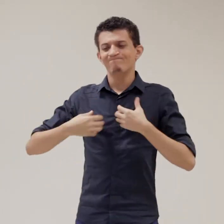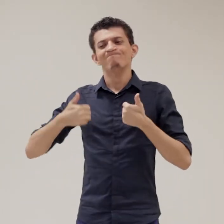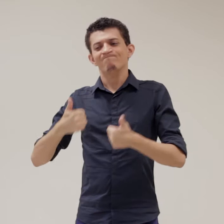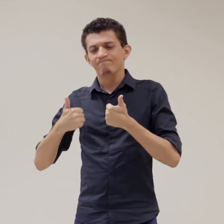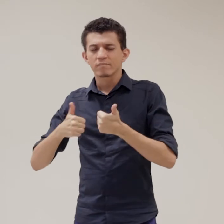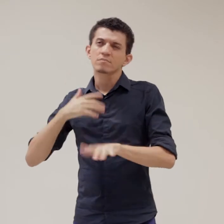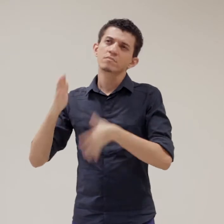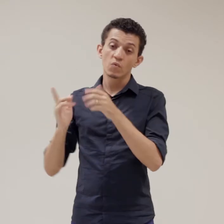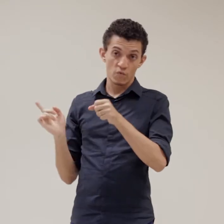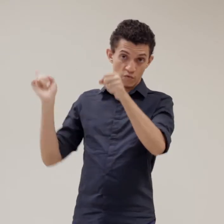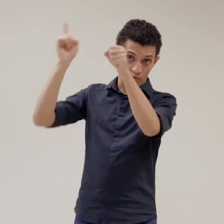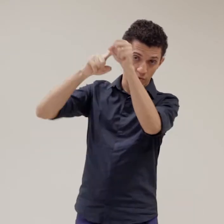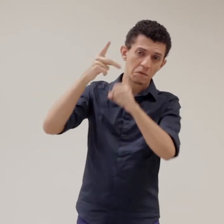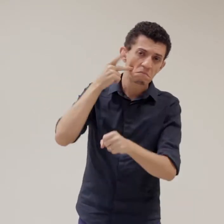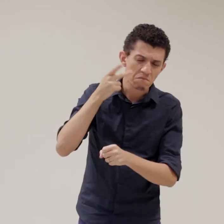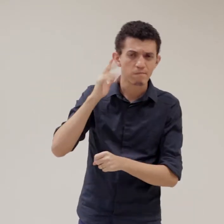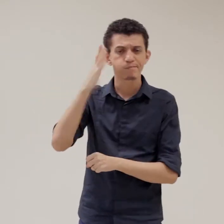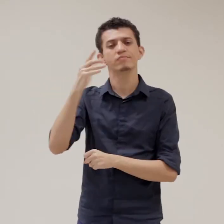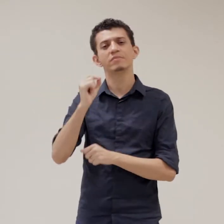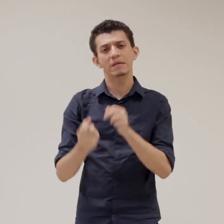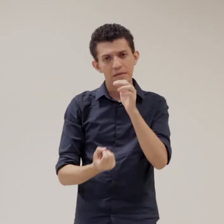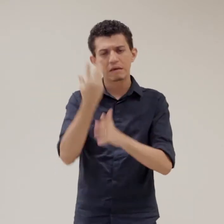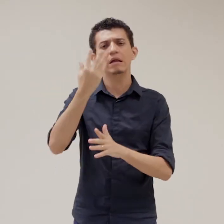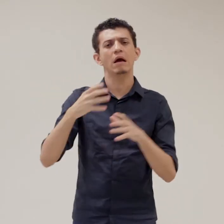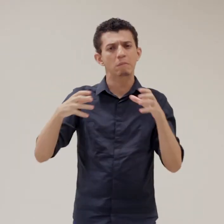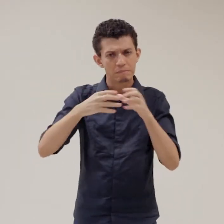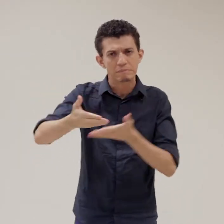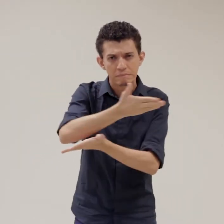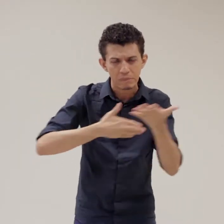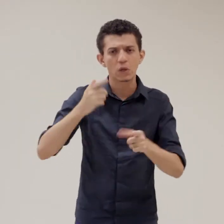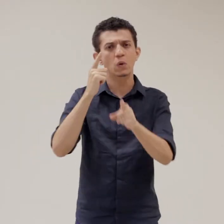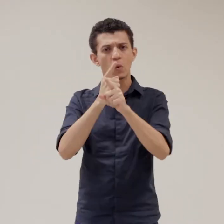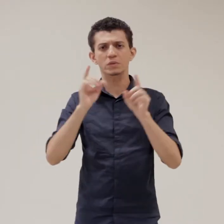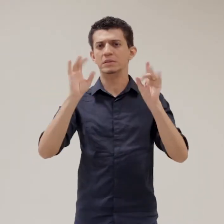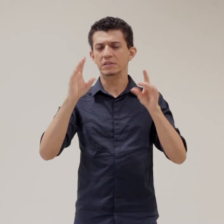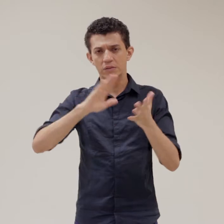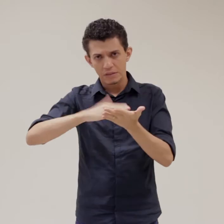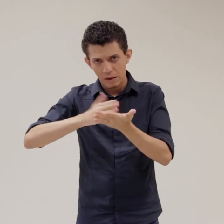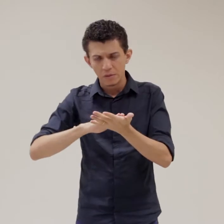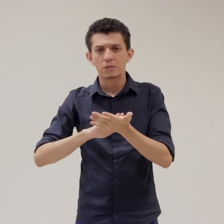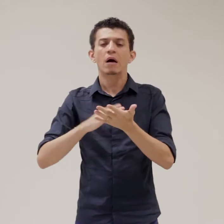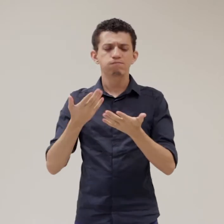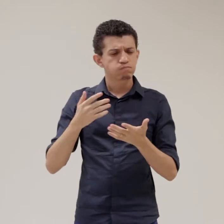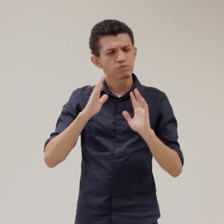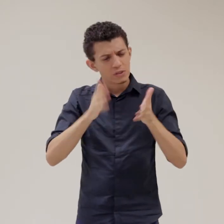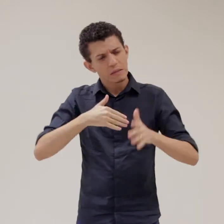para intérpretes de Libras. O passo seguinte foi buscar a especialização profissional que ele sabia ser essencial ao ministério que